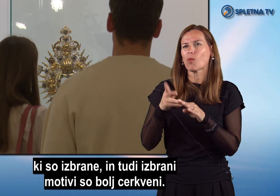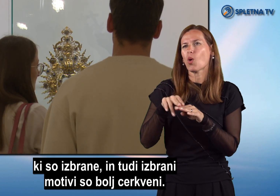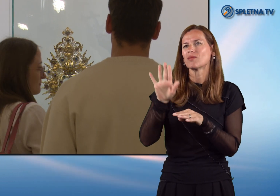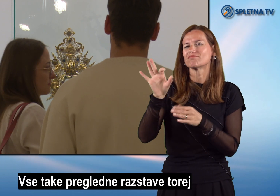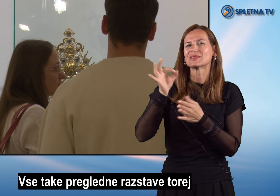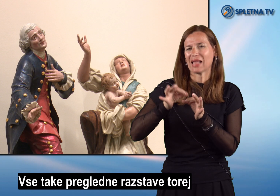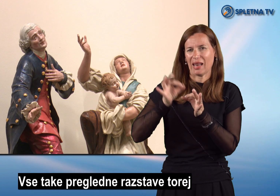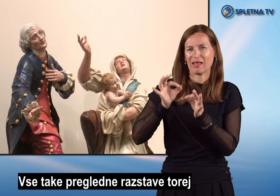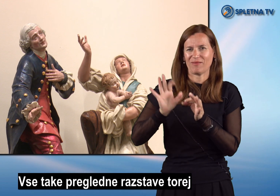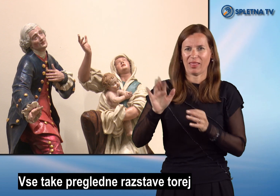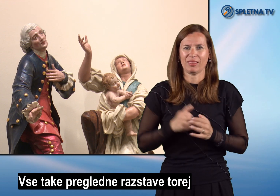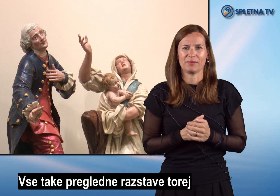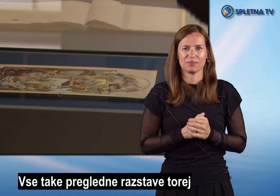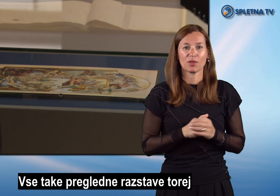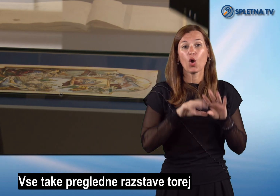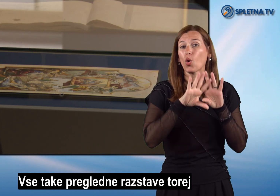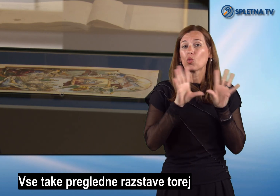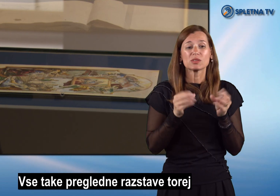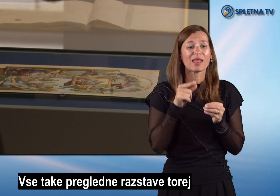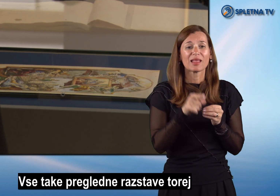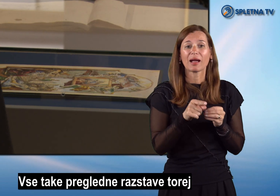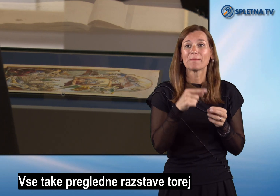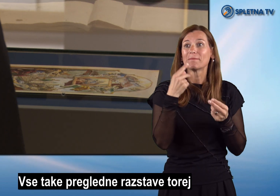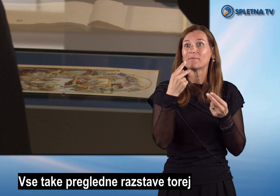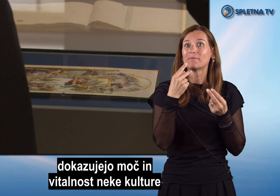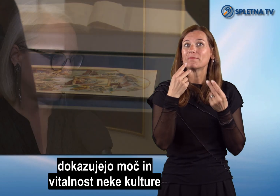cerkveni. Vse take pregledne razstave